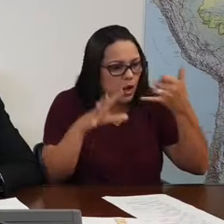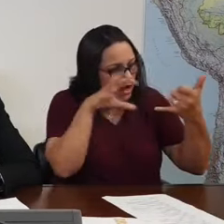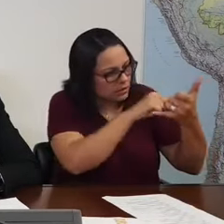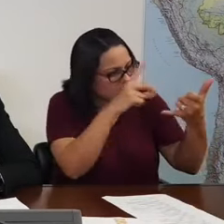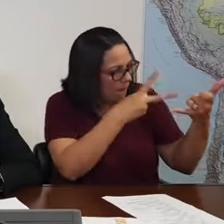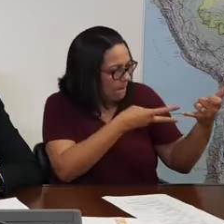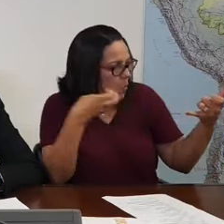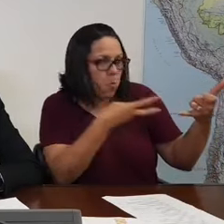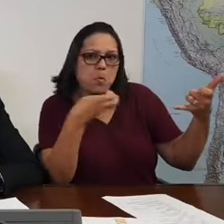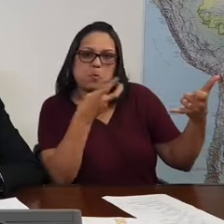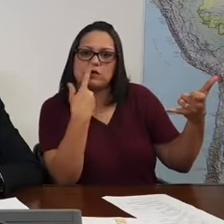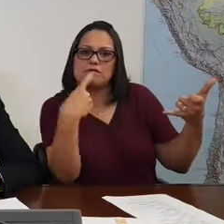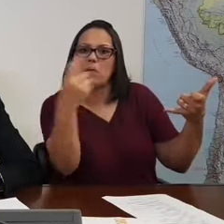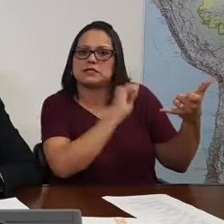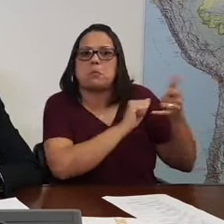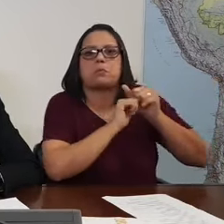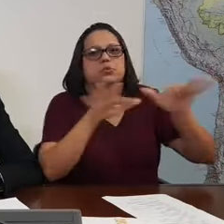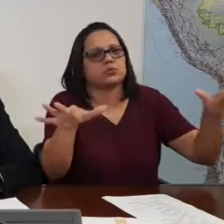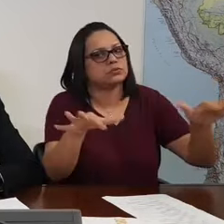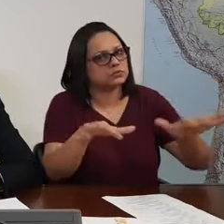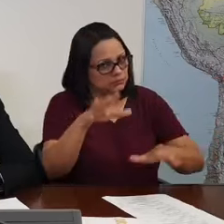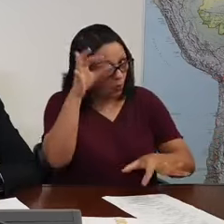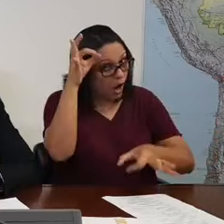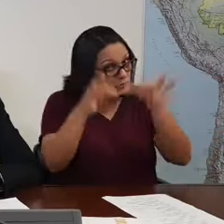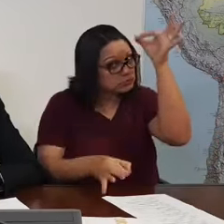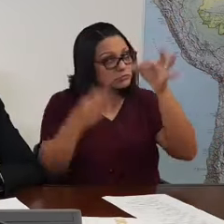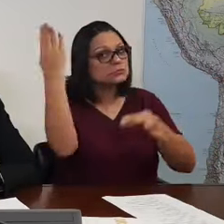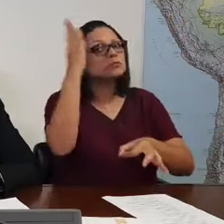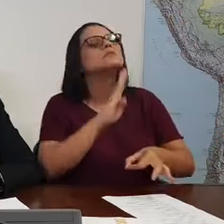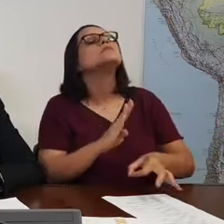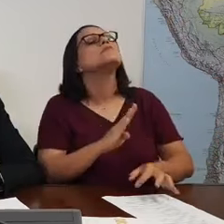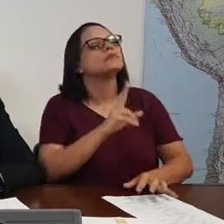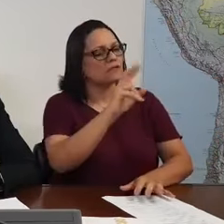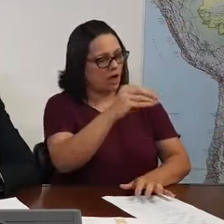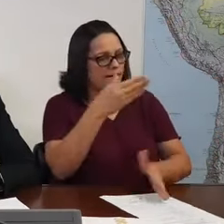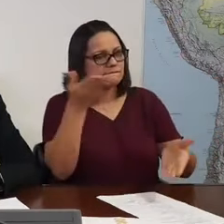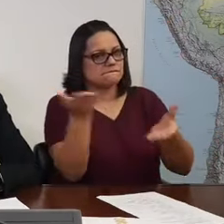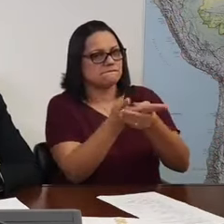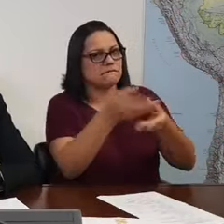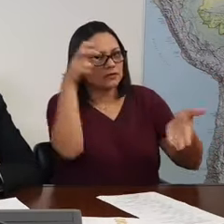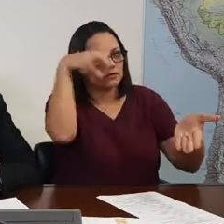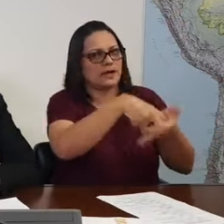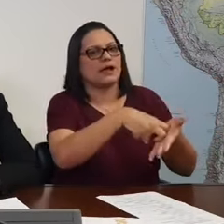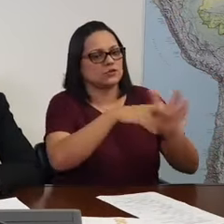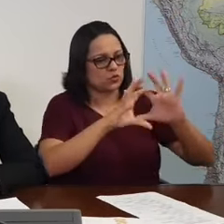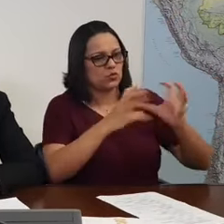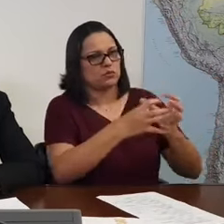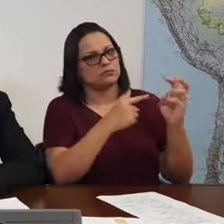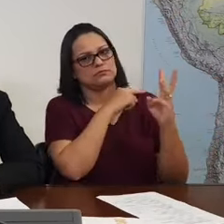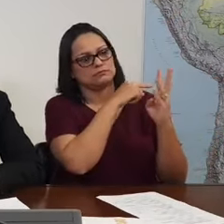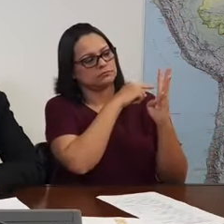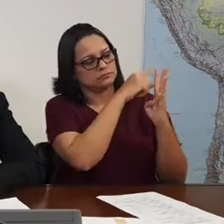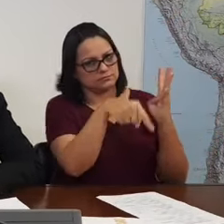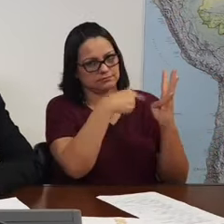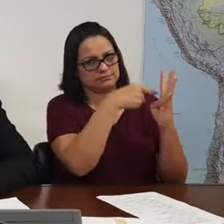toda certeza, a justiça brasileira dará conta de uma boa punição para este pessoal aí.